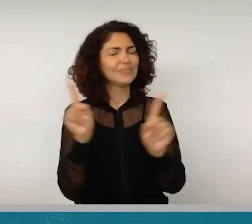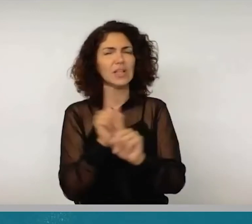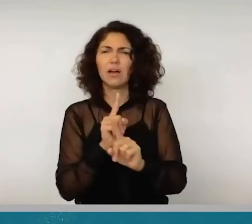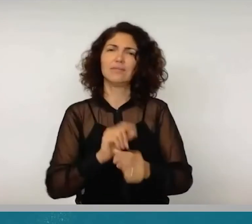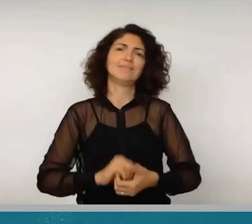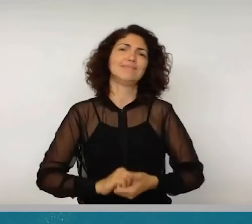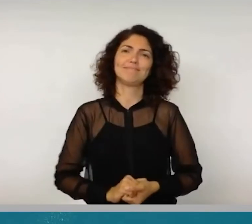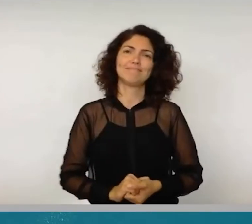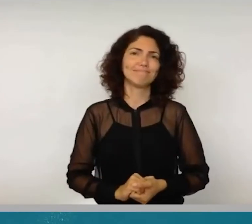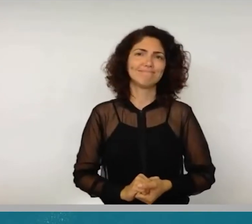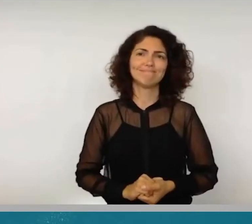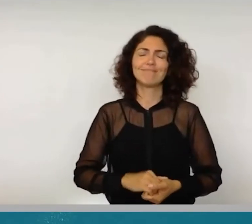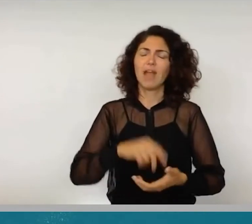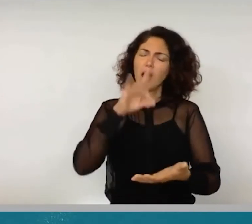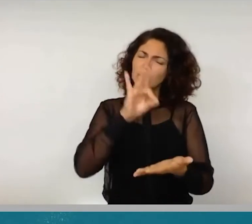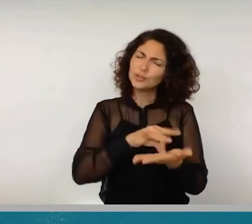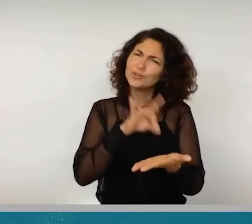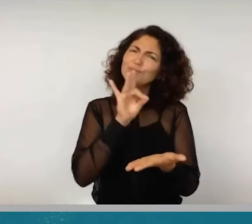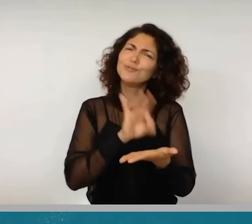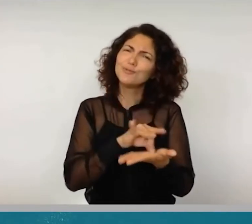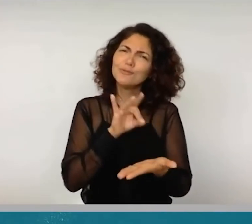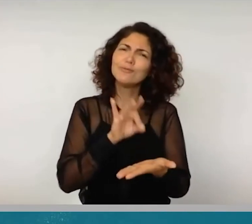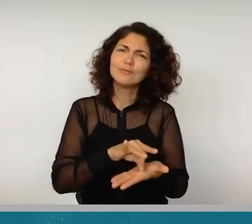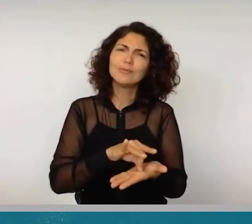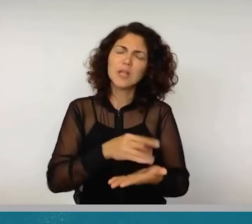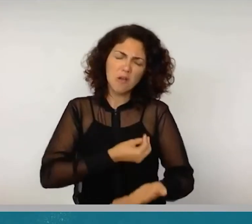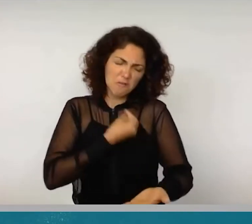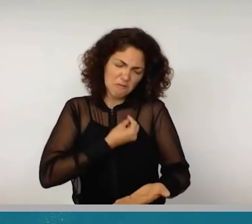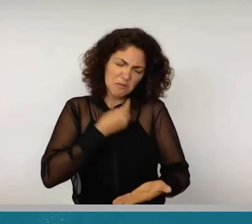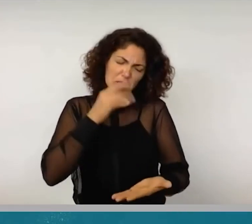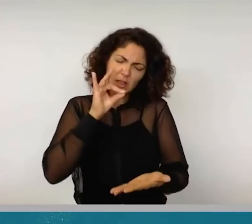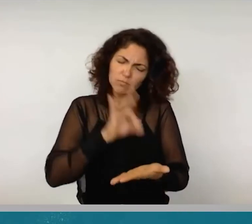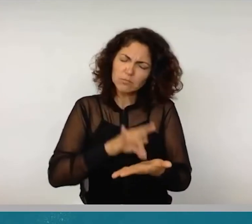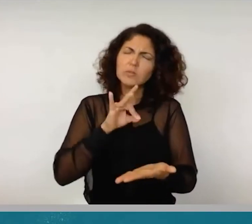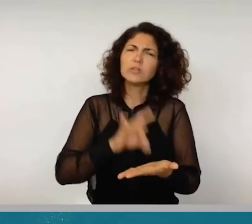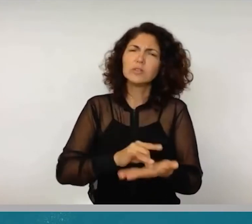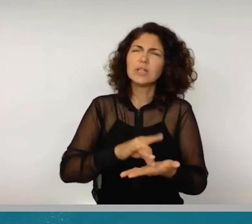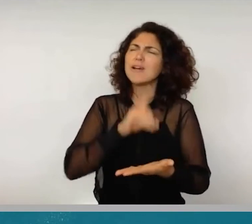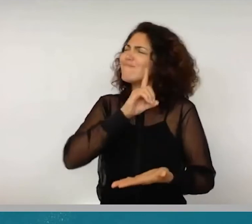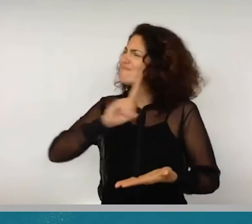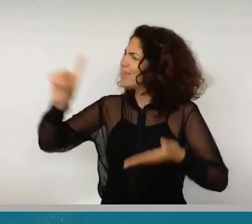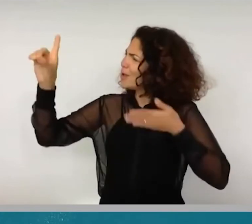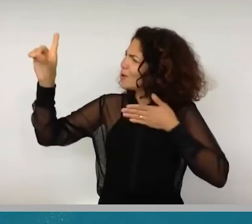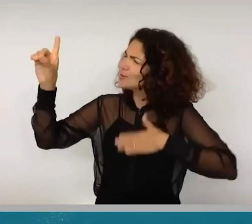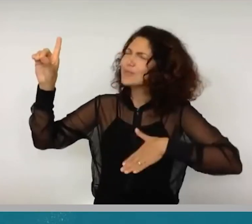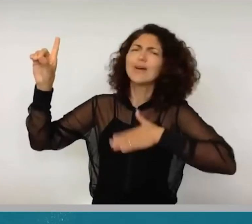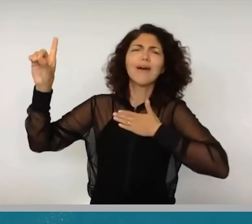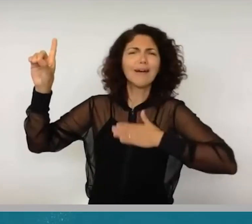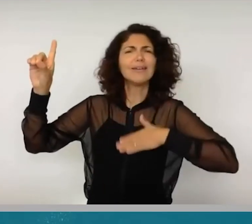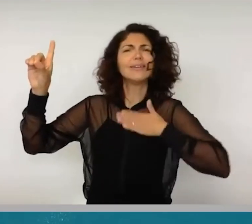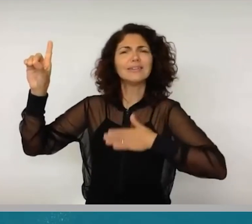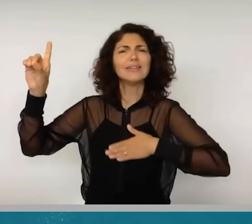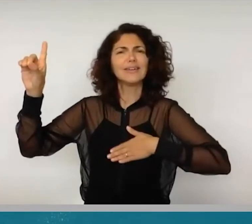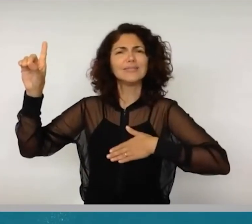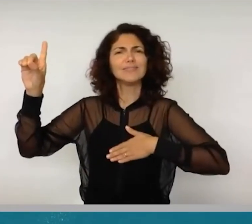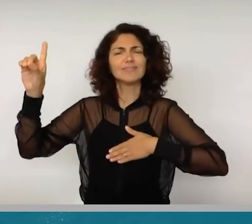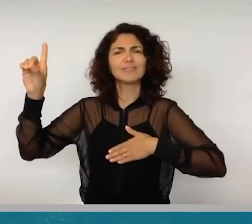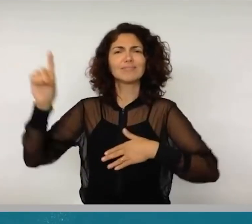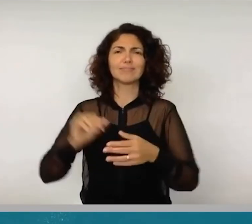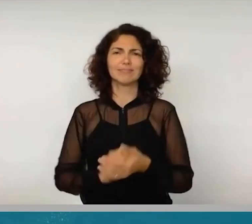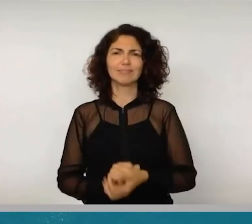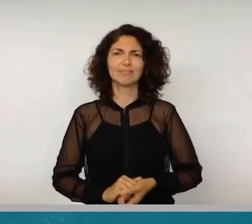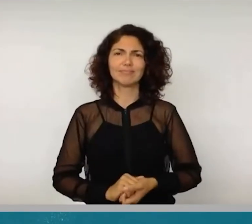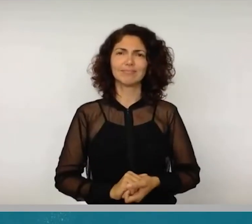em realidade para o nosso Pai, para nosso Deus. Versículo